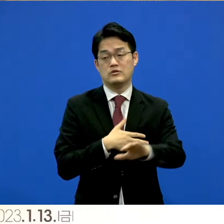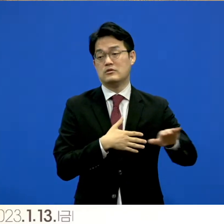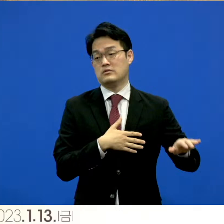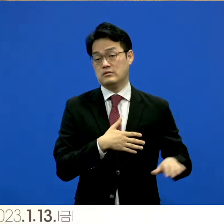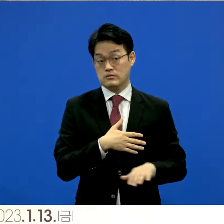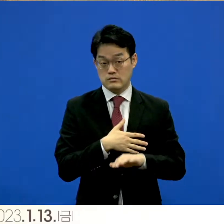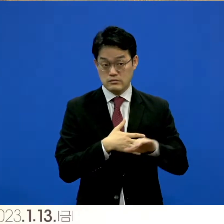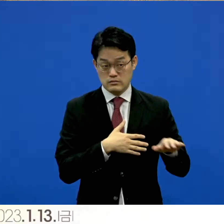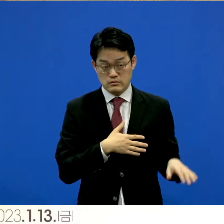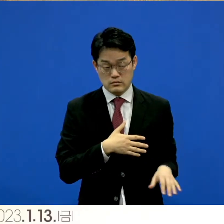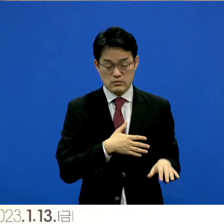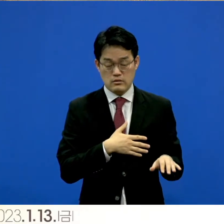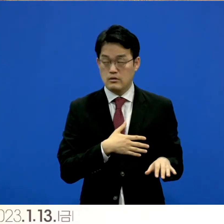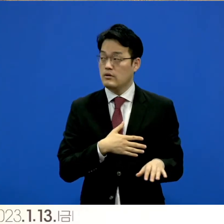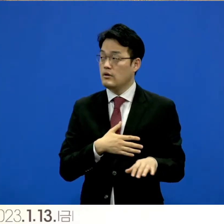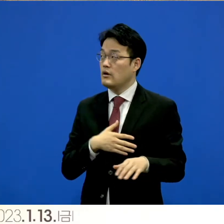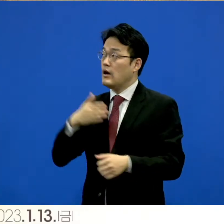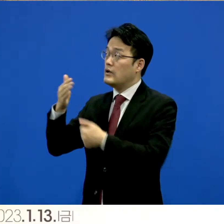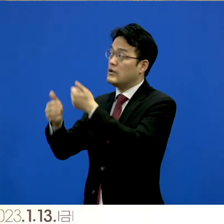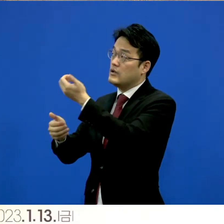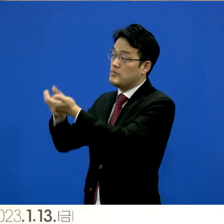사랑하는 성도 여러분, 이 하나님의